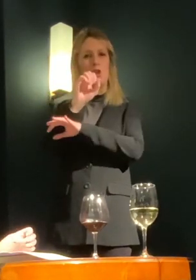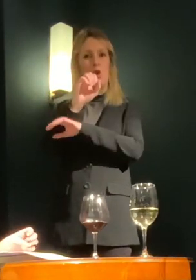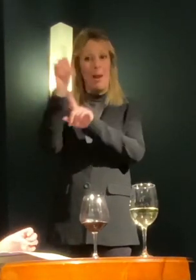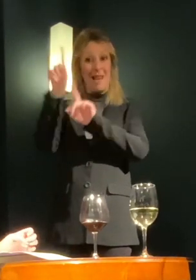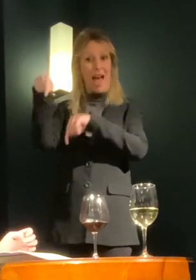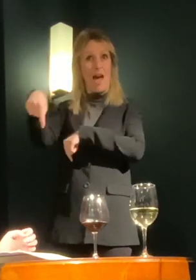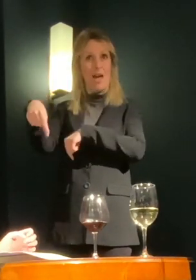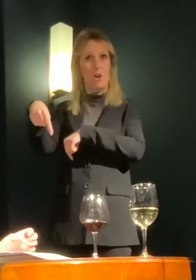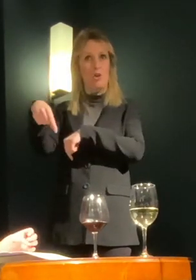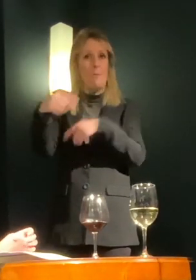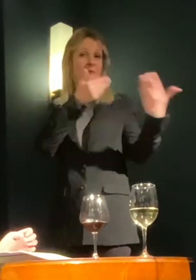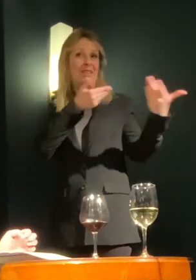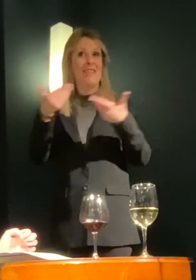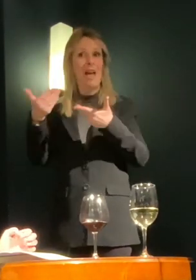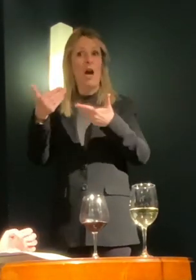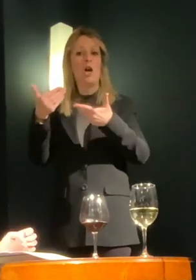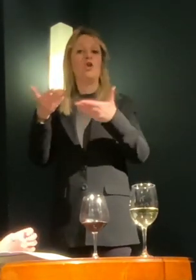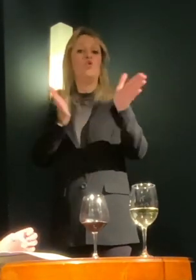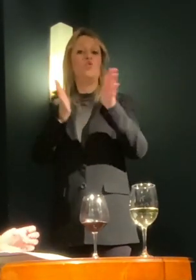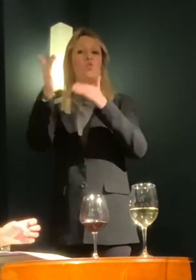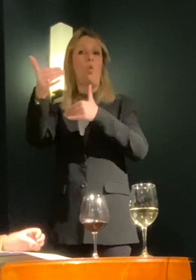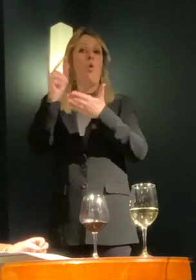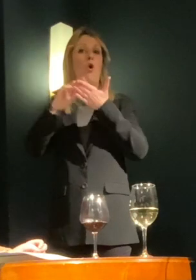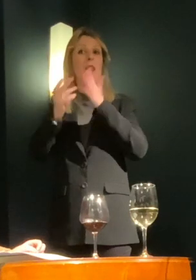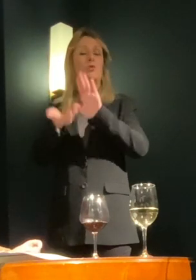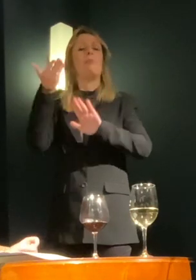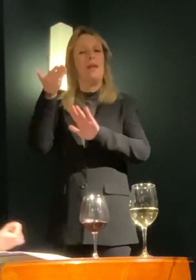liceo, e il discorso è stato proprio questo, cioè perché